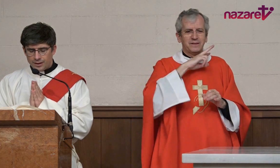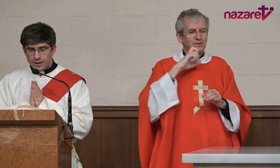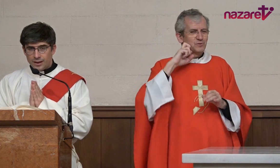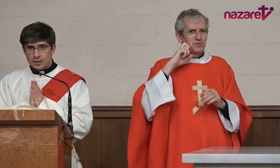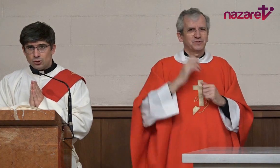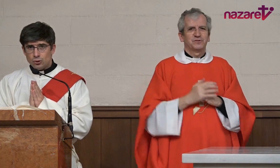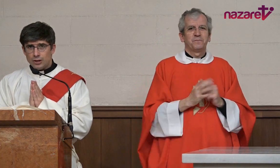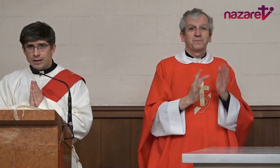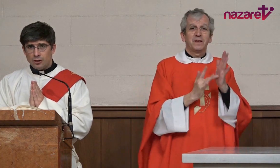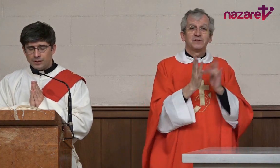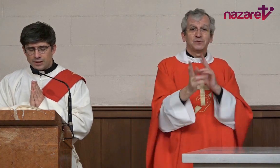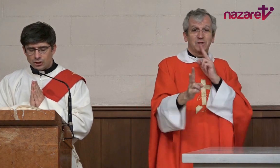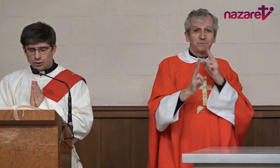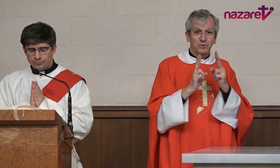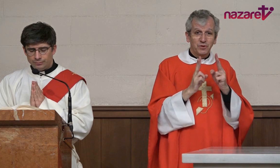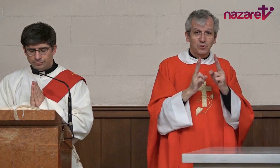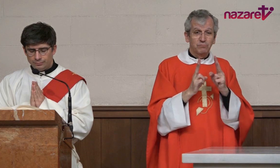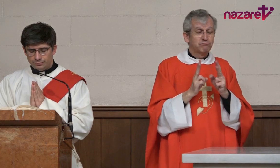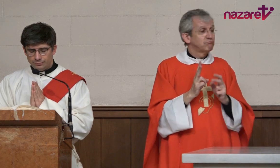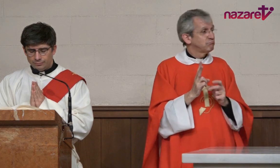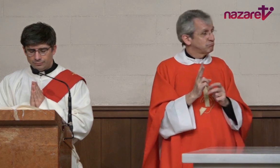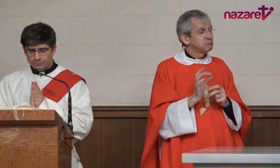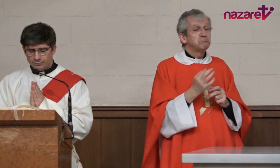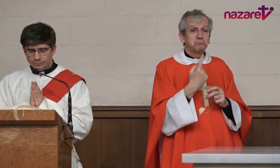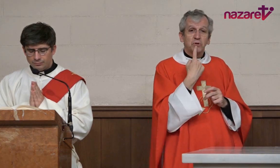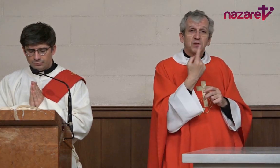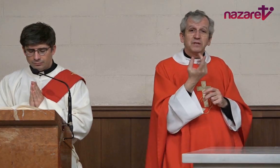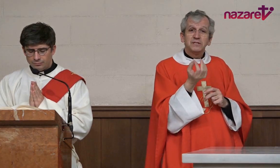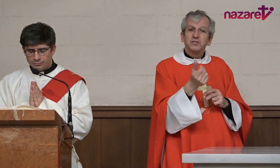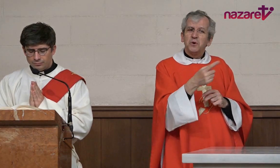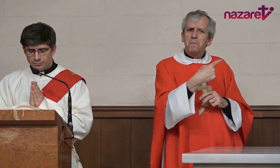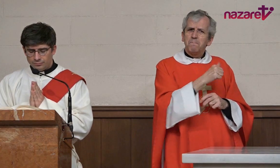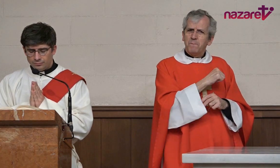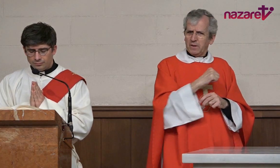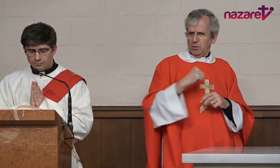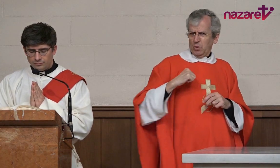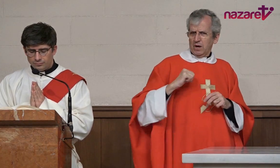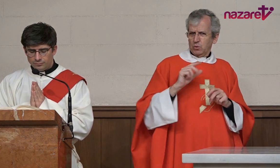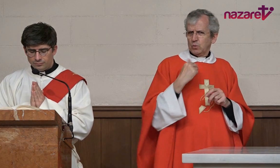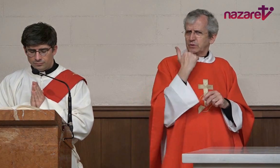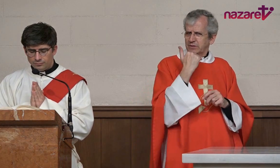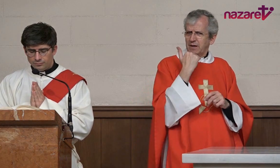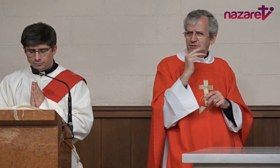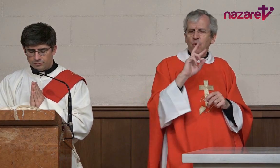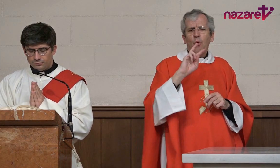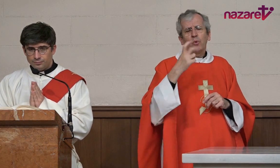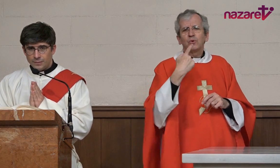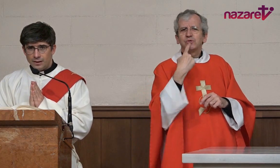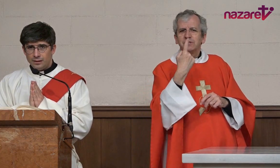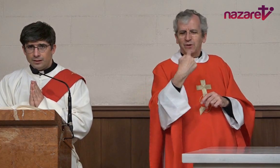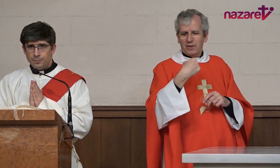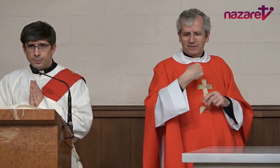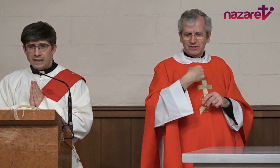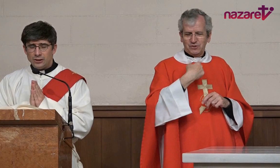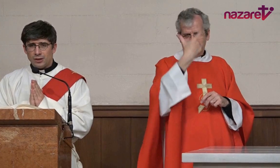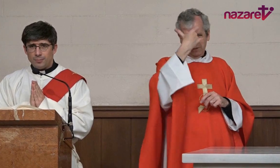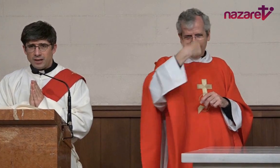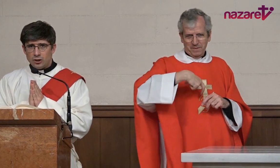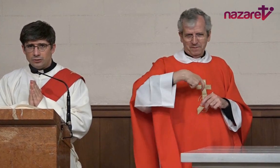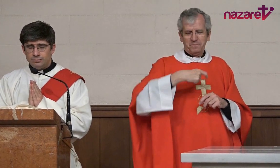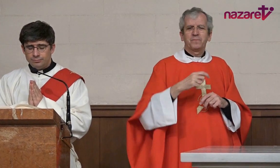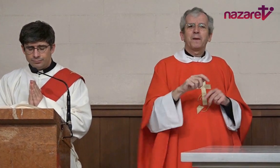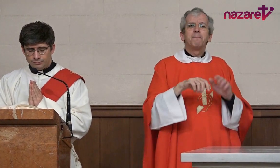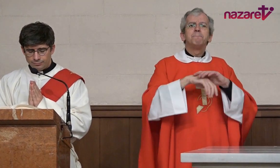judíos? Jesús le contestó: ¿Dices eso por tu cuenta o te lo han dicho otros de mí?